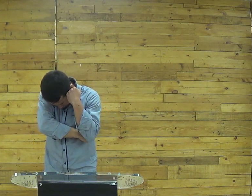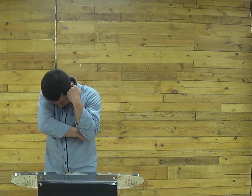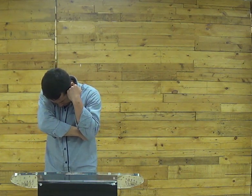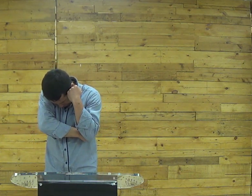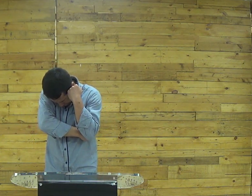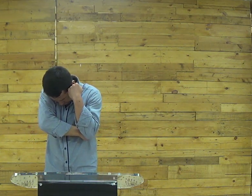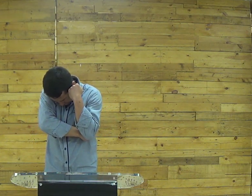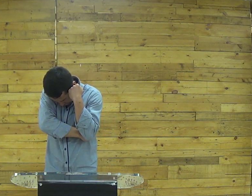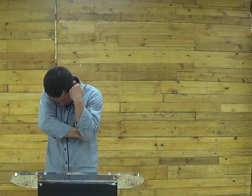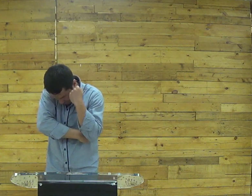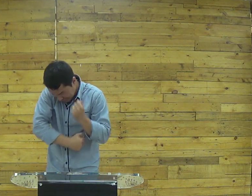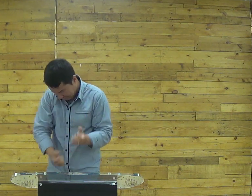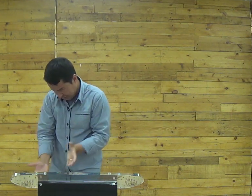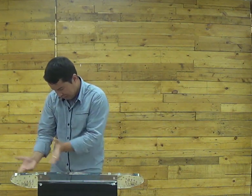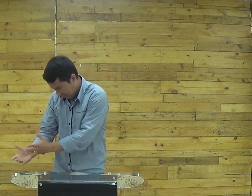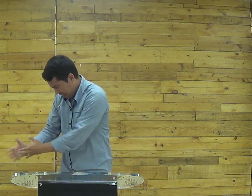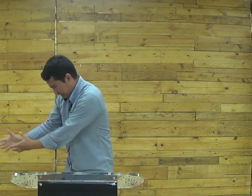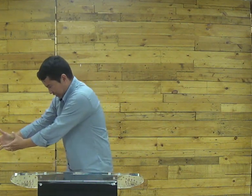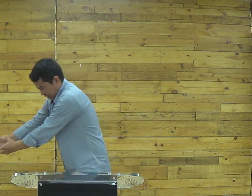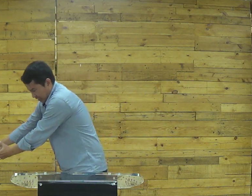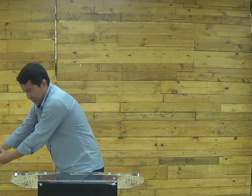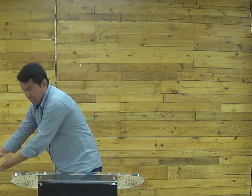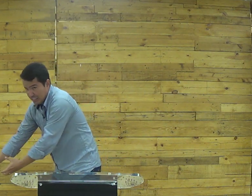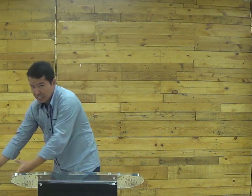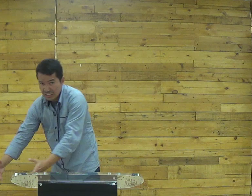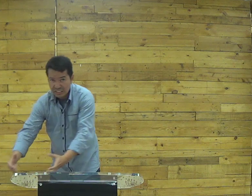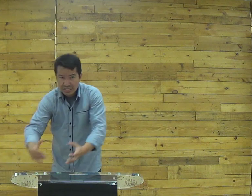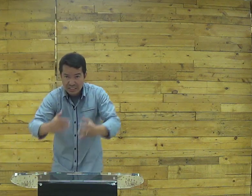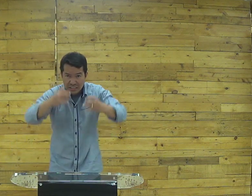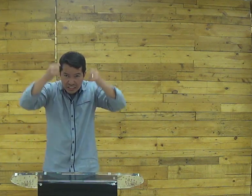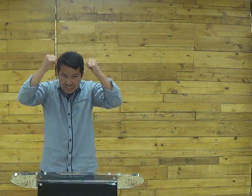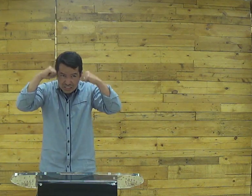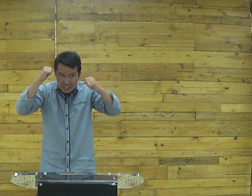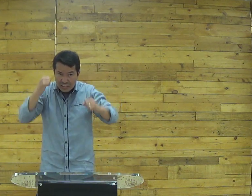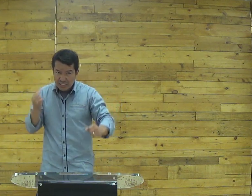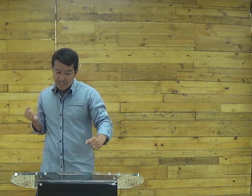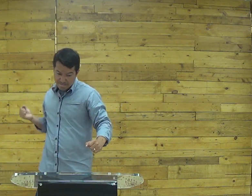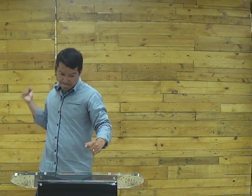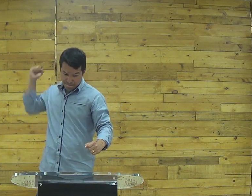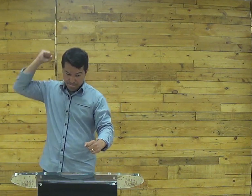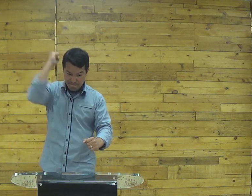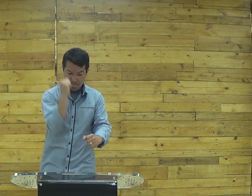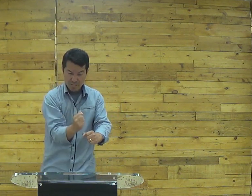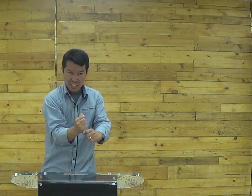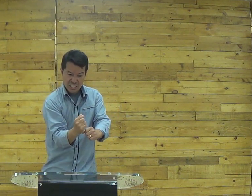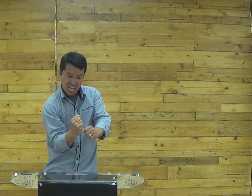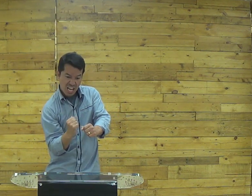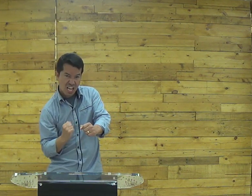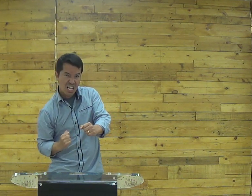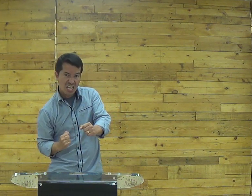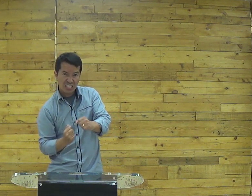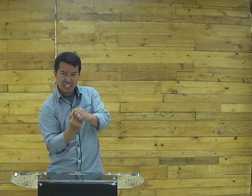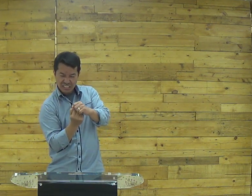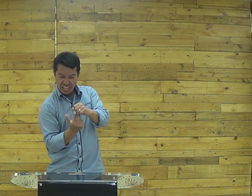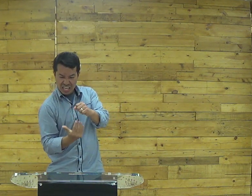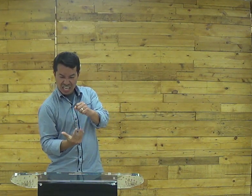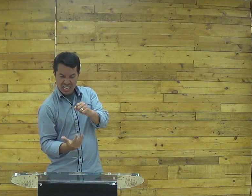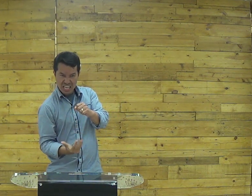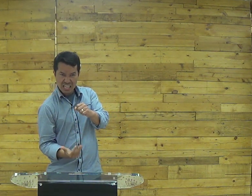pode soltar seu filho, pode libertar seu filho e então imolar aquele cordeiro, aquele animal que